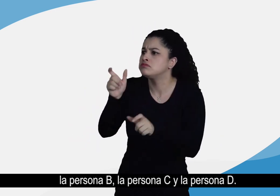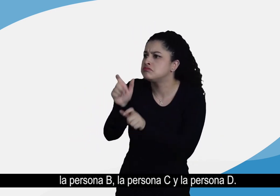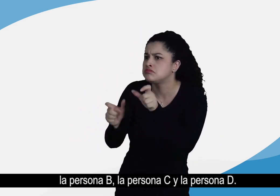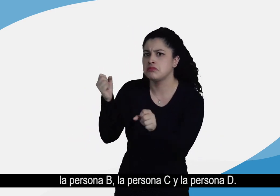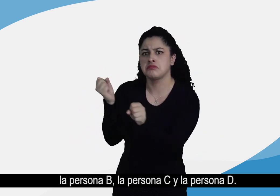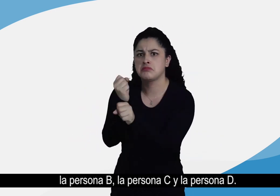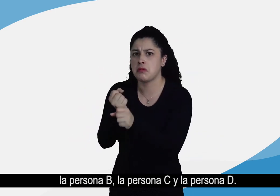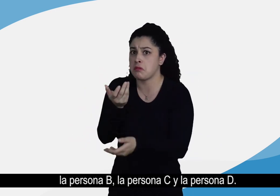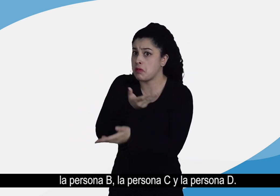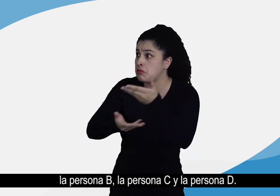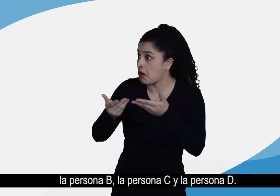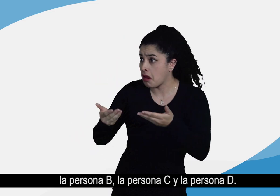La persona C